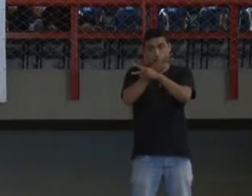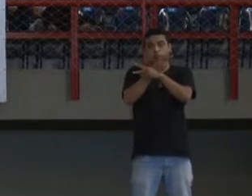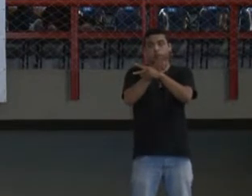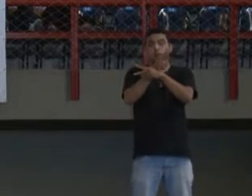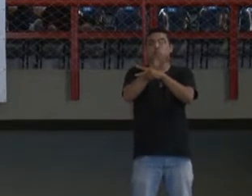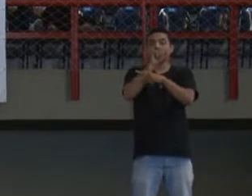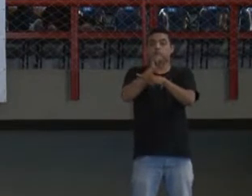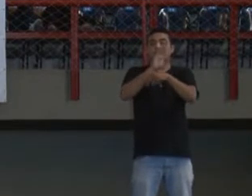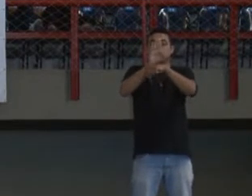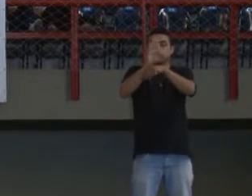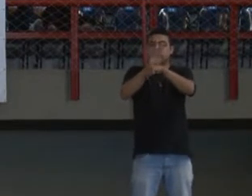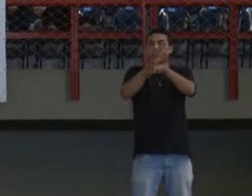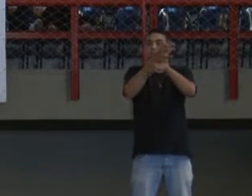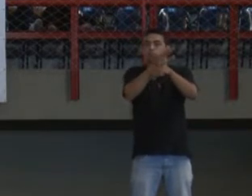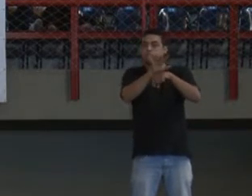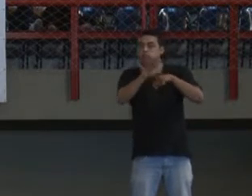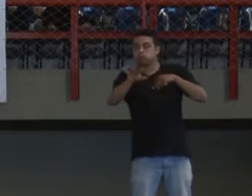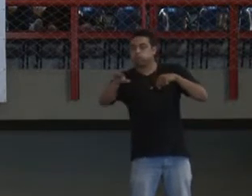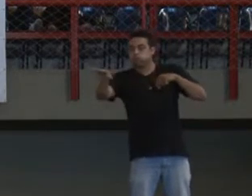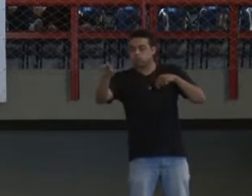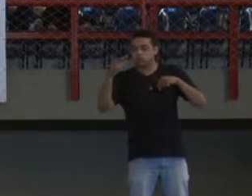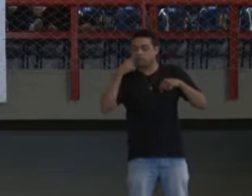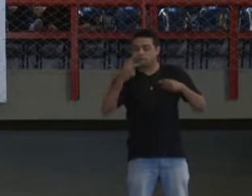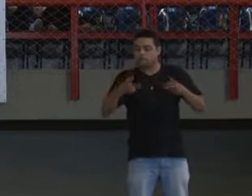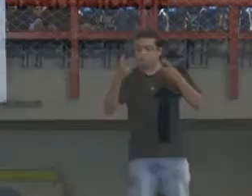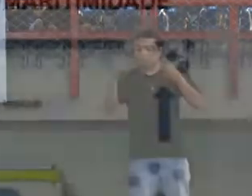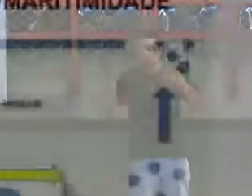mar no final da tarde e início da noite. Presta atenção no desenho.